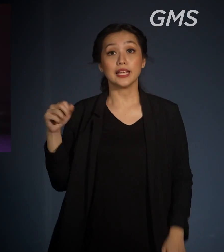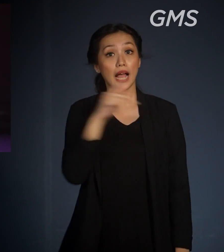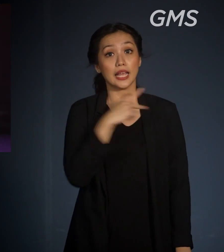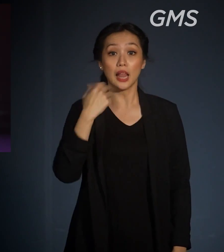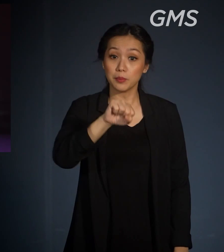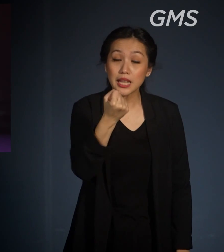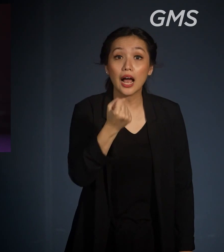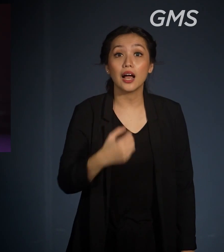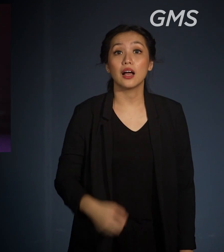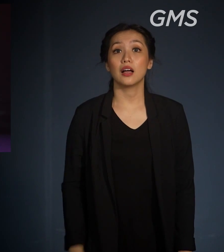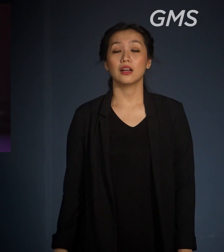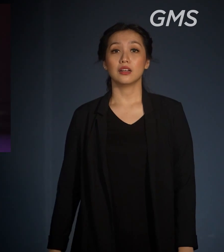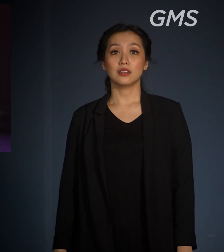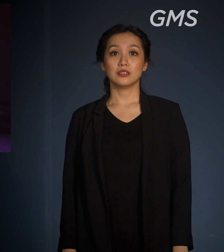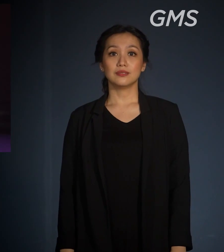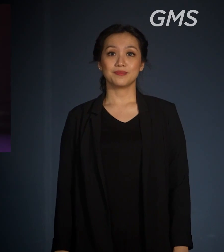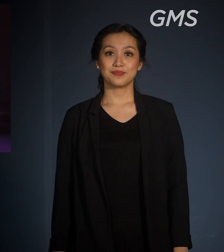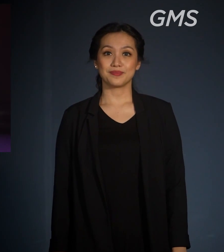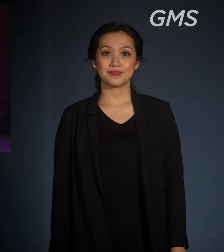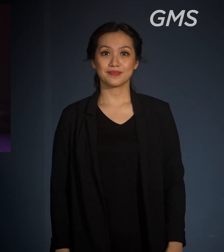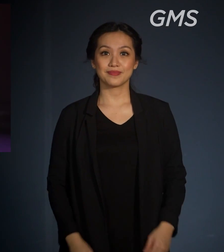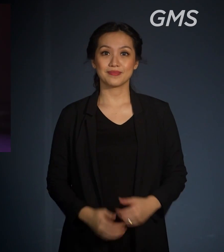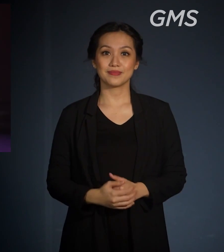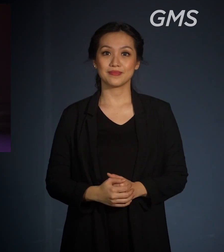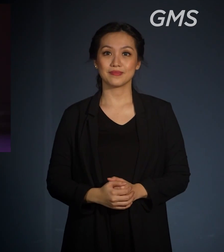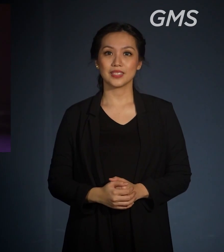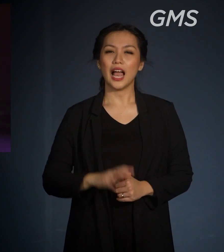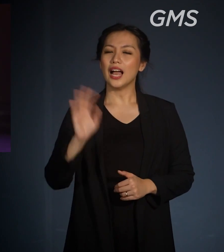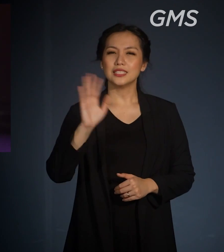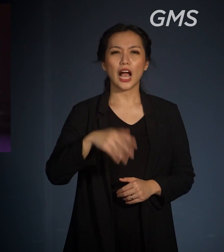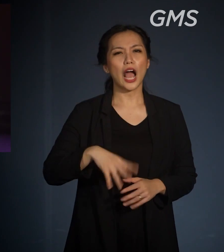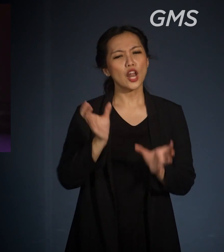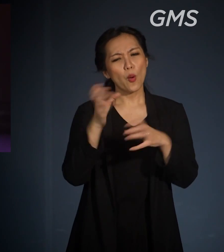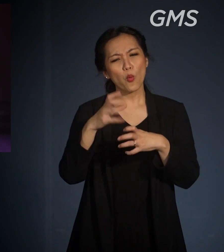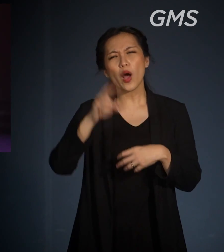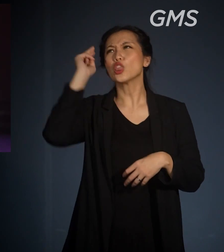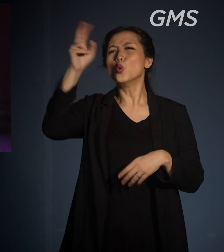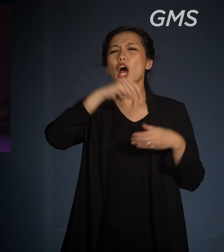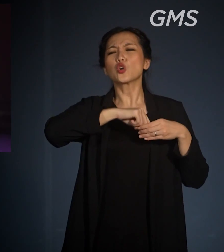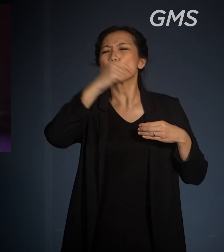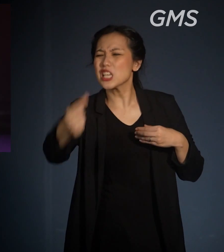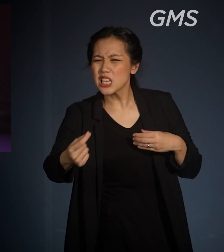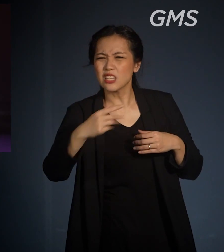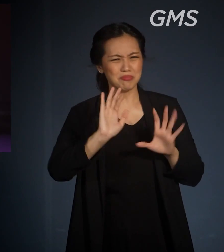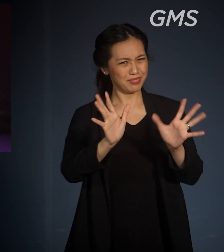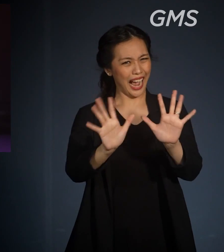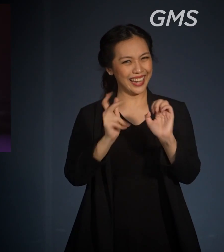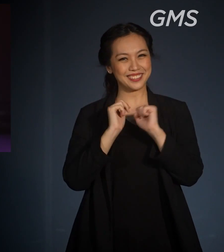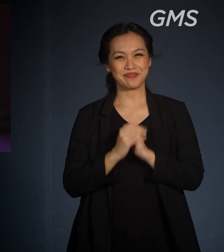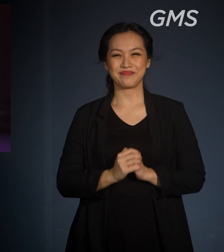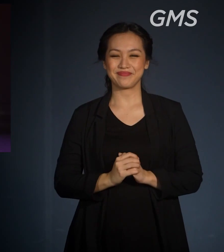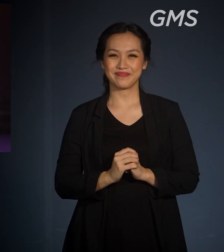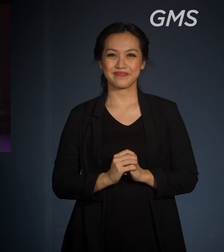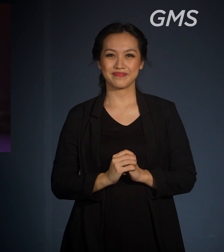kita. Tuhan gak mau rugi dalam hidup kita. Jadi pastikan saudara, kita